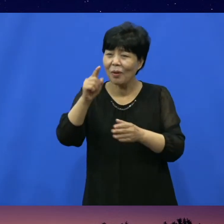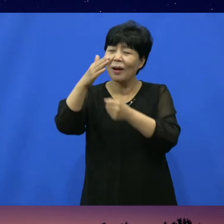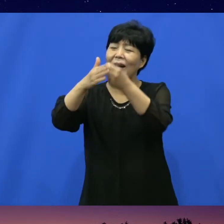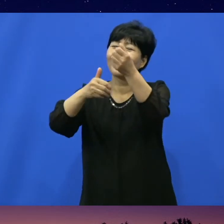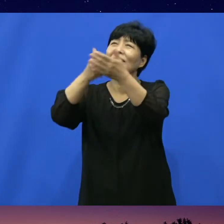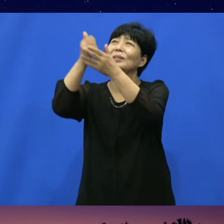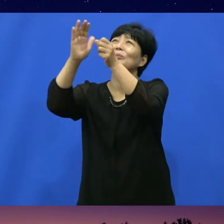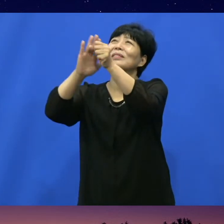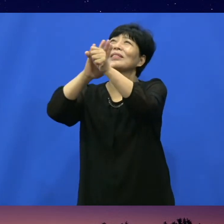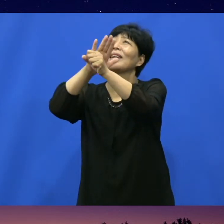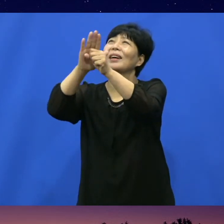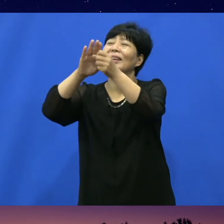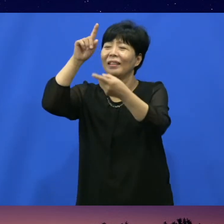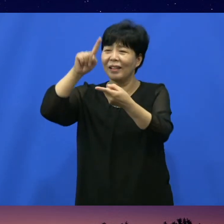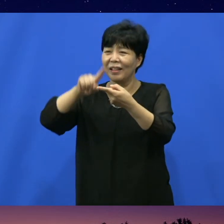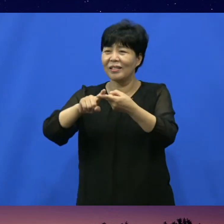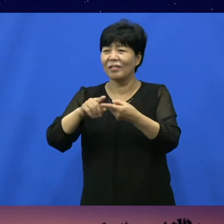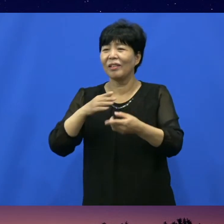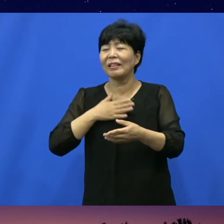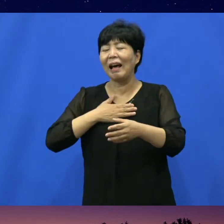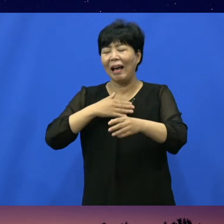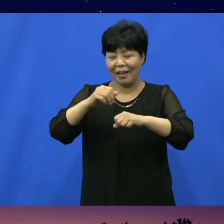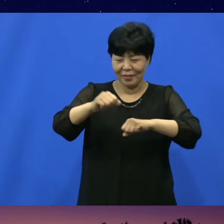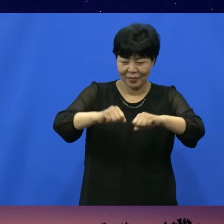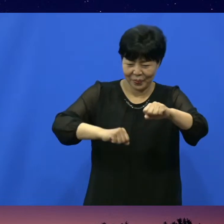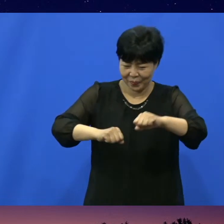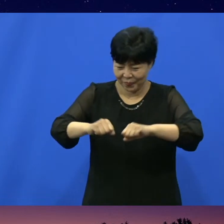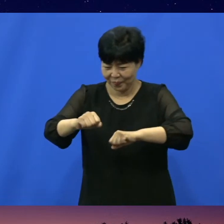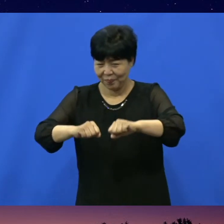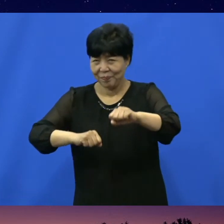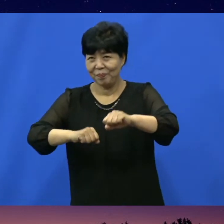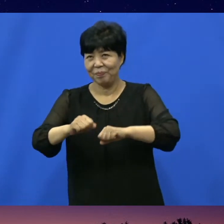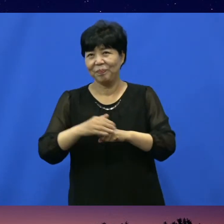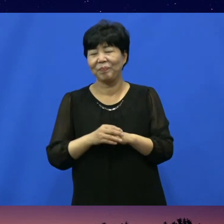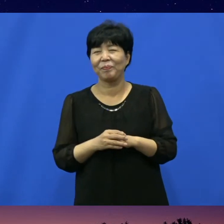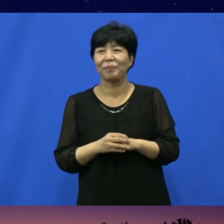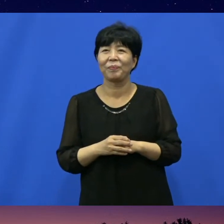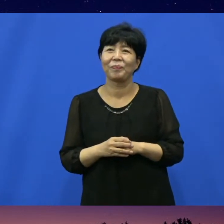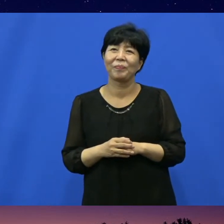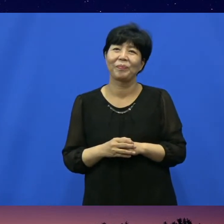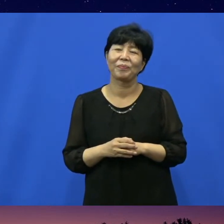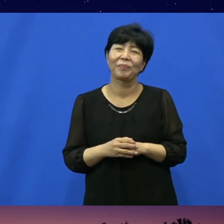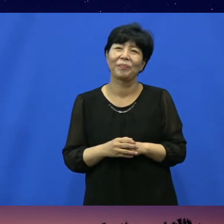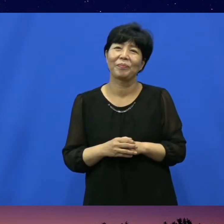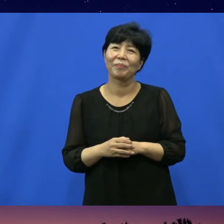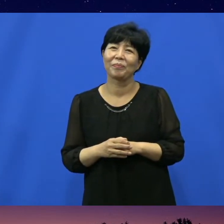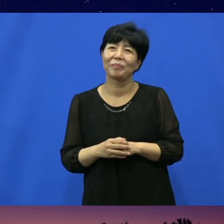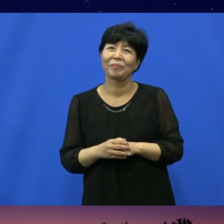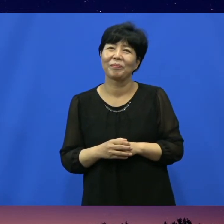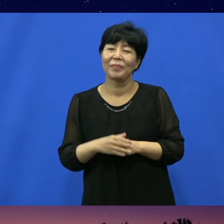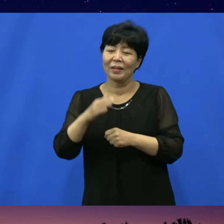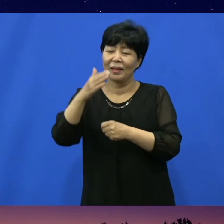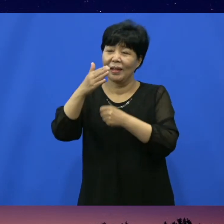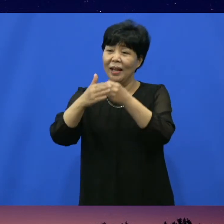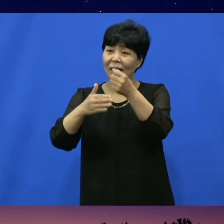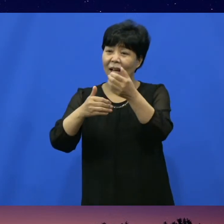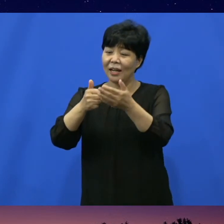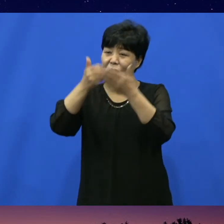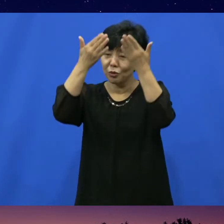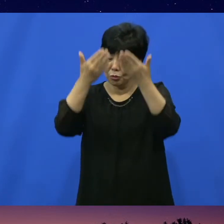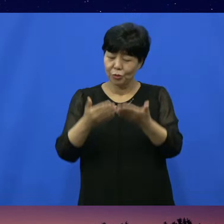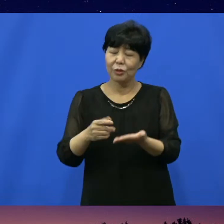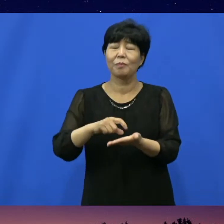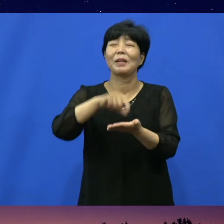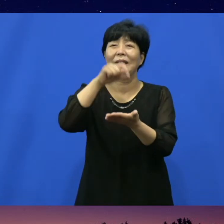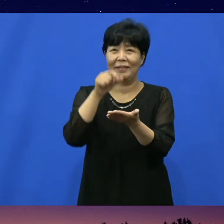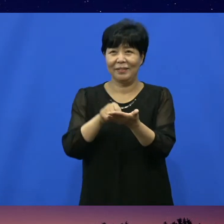사랑에 대한 반응이에요. 받은 만큼 반응하는 거예요. 와, 이건 어쩔 수 없어요, 여러분. 하나님의